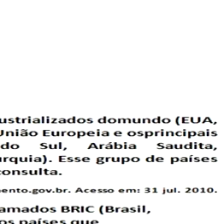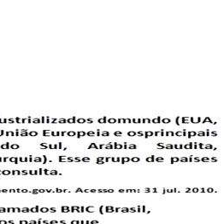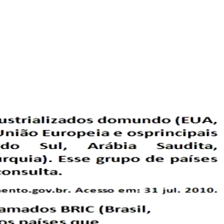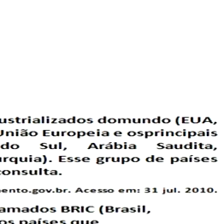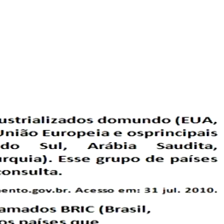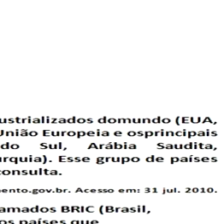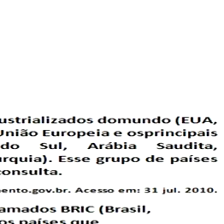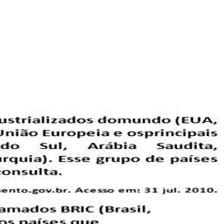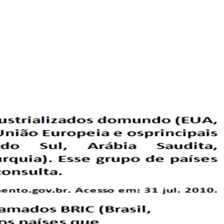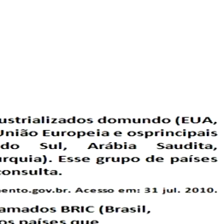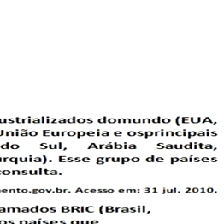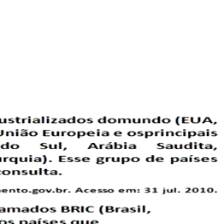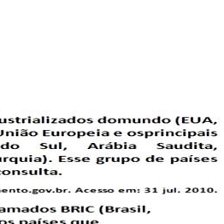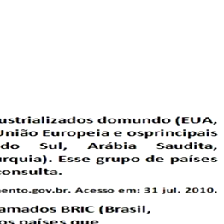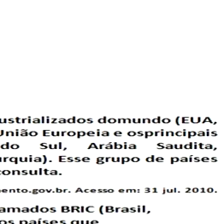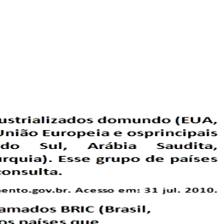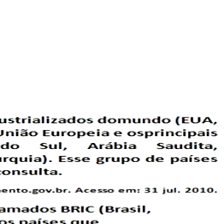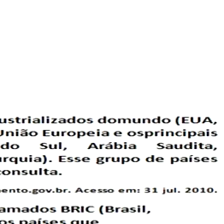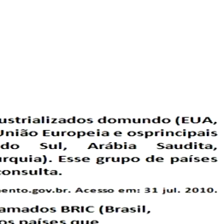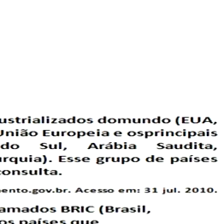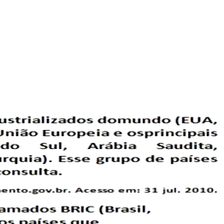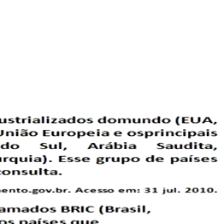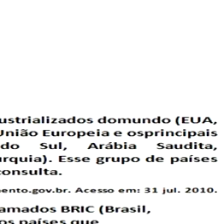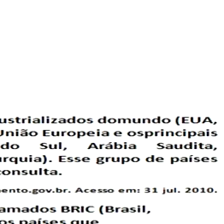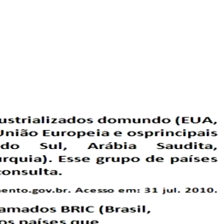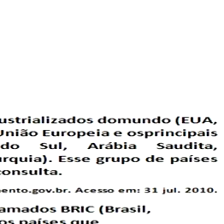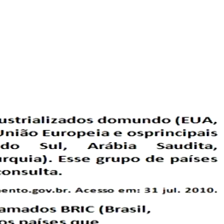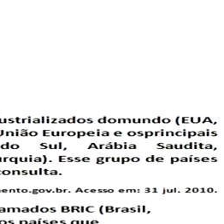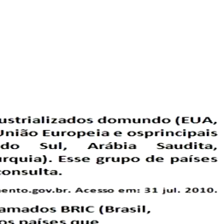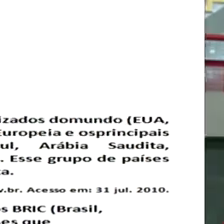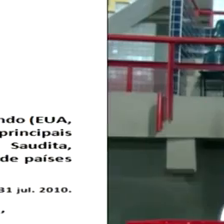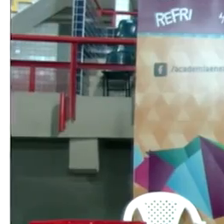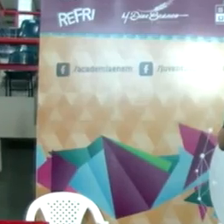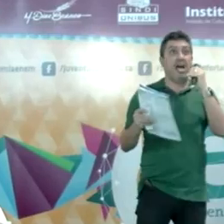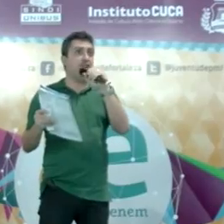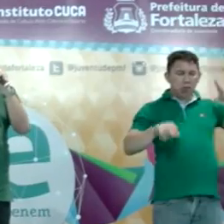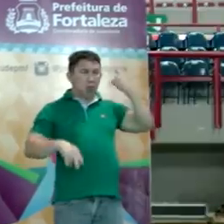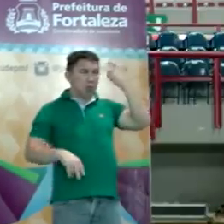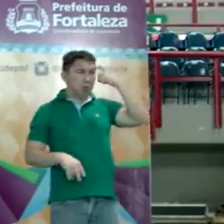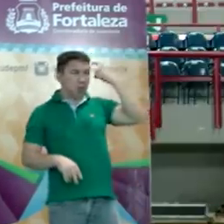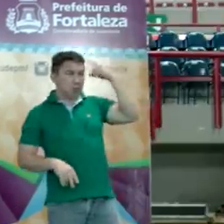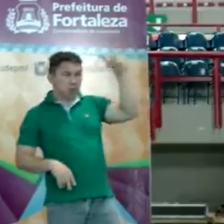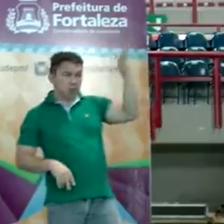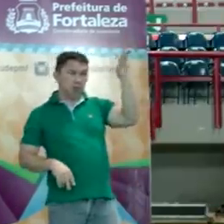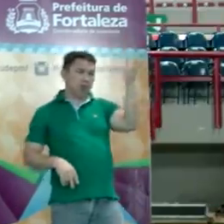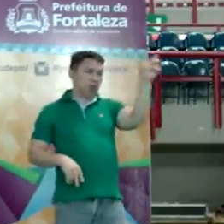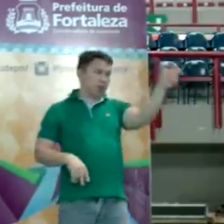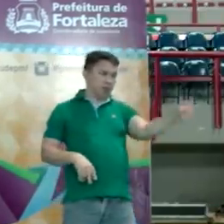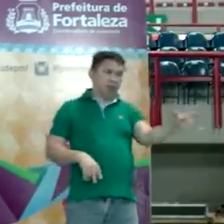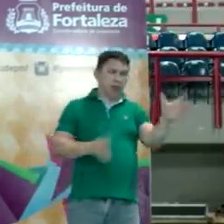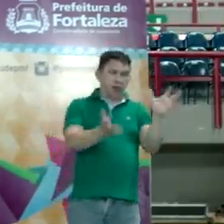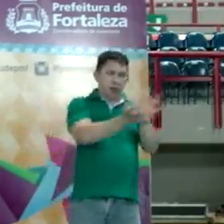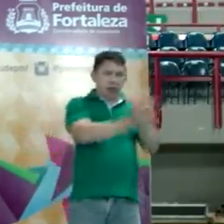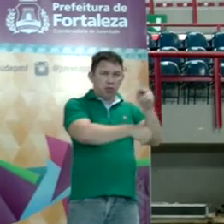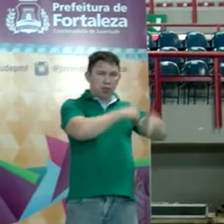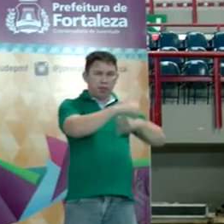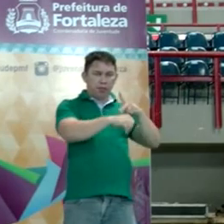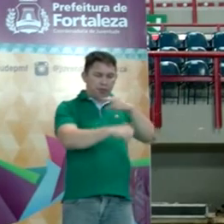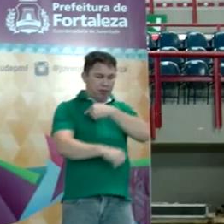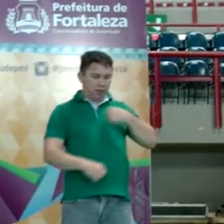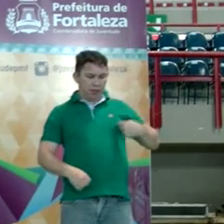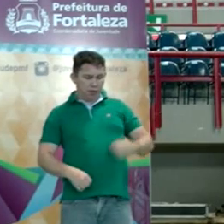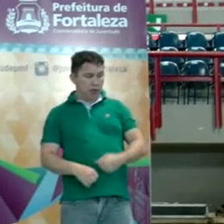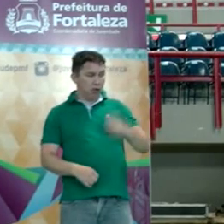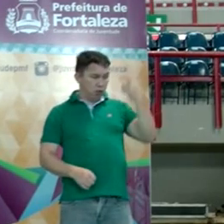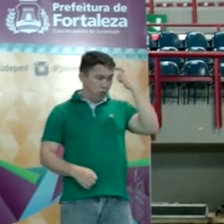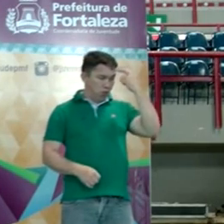Similaridades culturais para que povos mais diferentes, certo? Vamos só pensar, chineses. Você vai imaginar a cultura